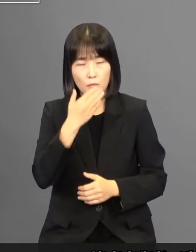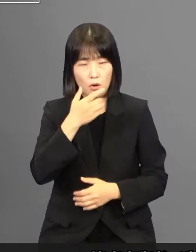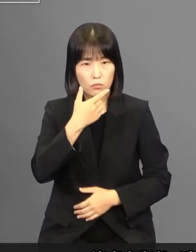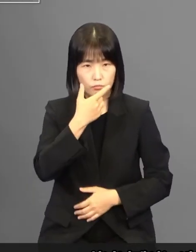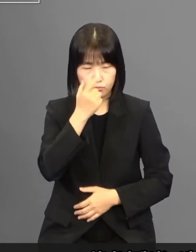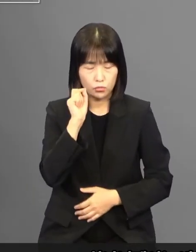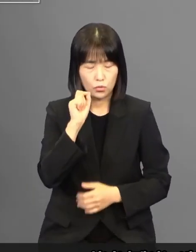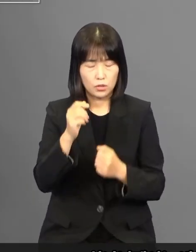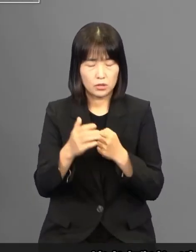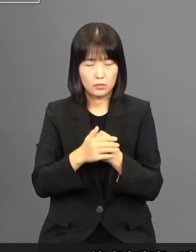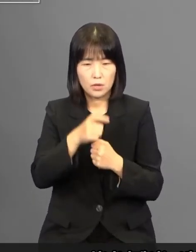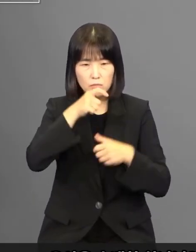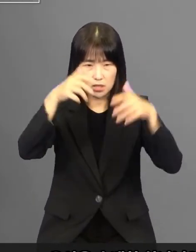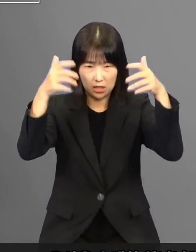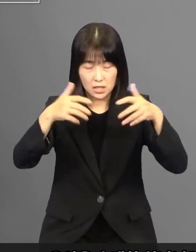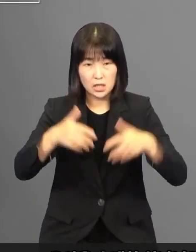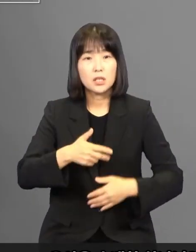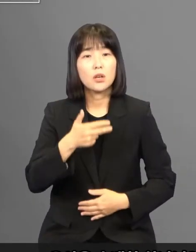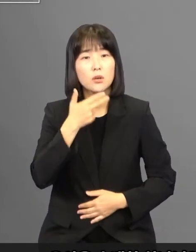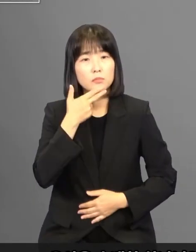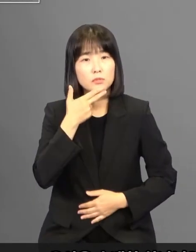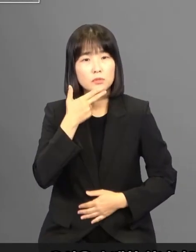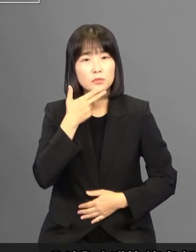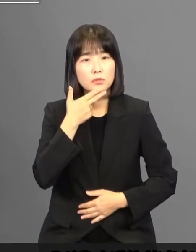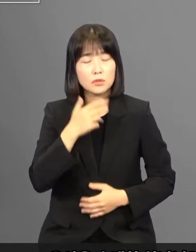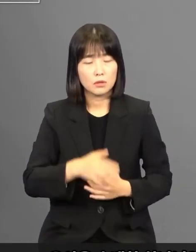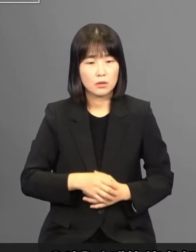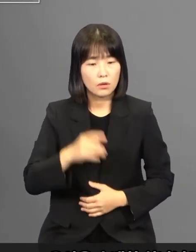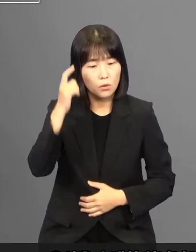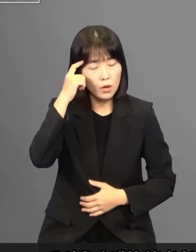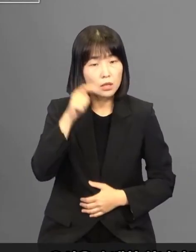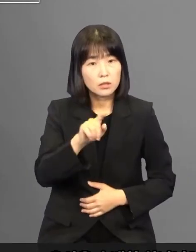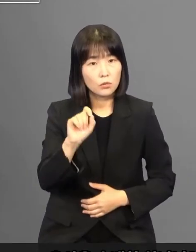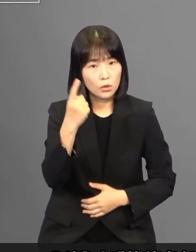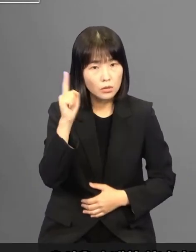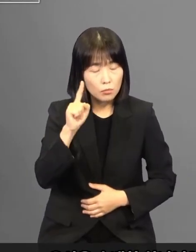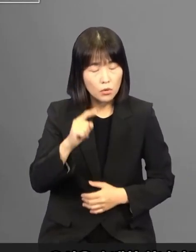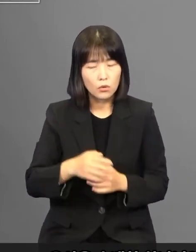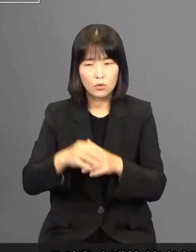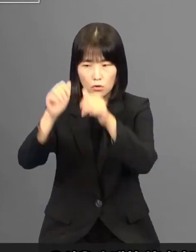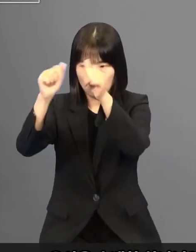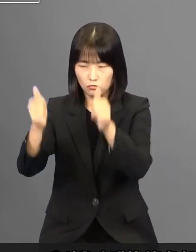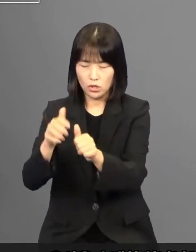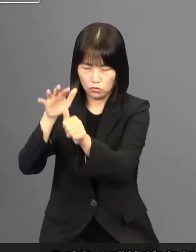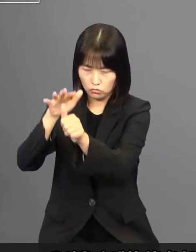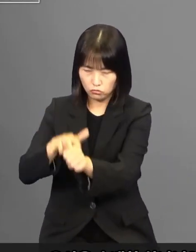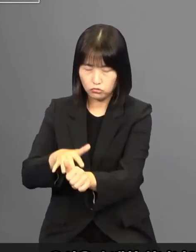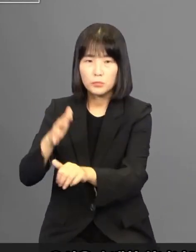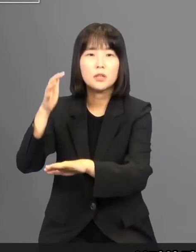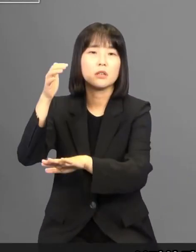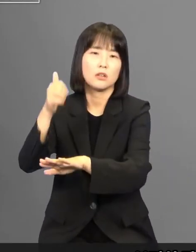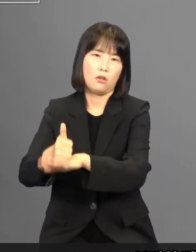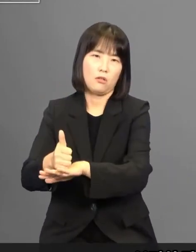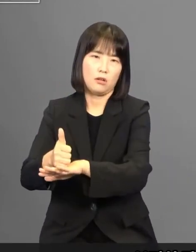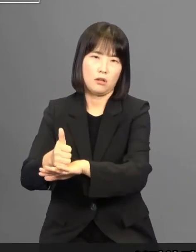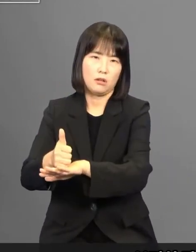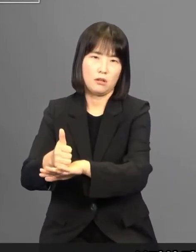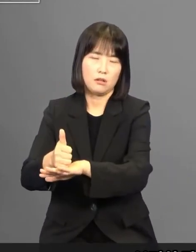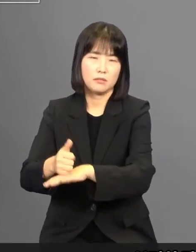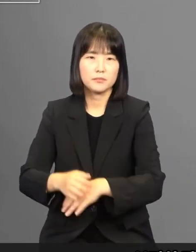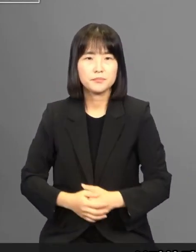그것이 하나님을 떠나고 우상을 숭배한 하나님의 징계의 결과가 흉년이었다라고